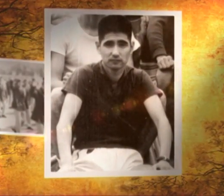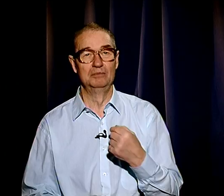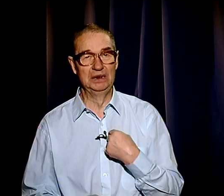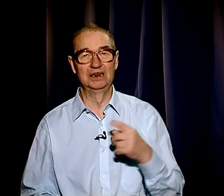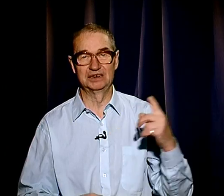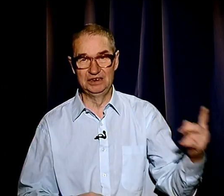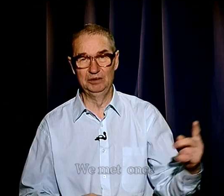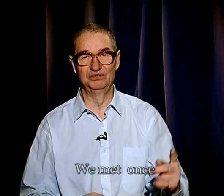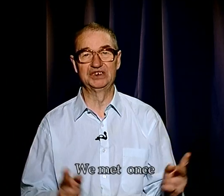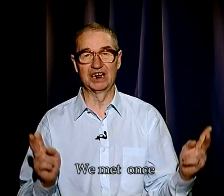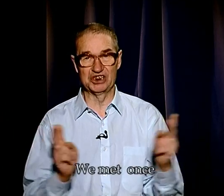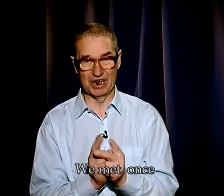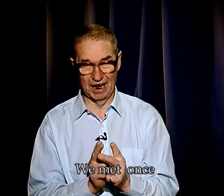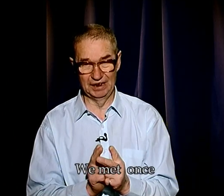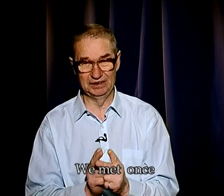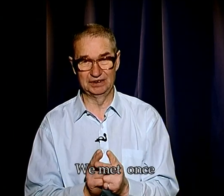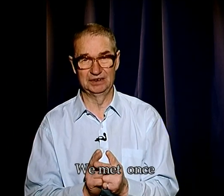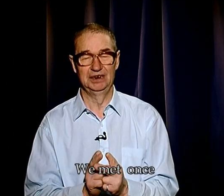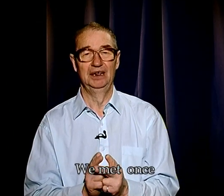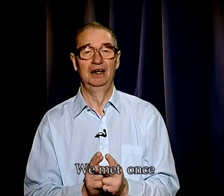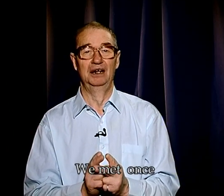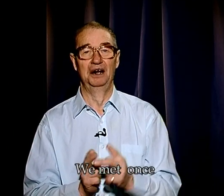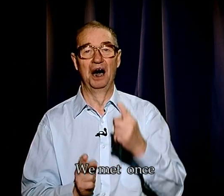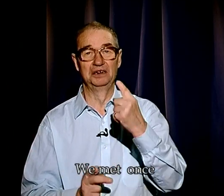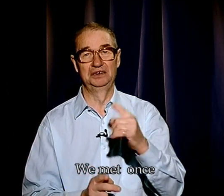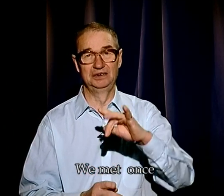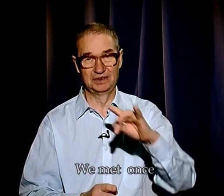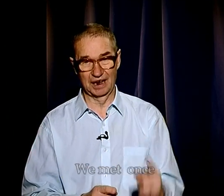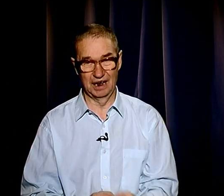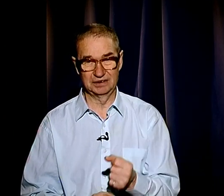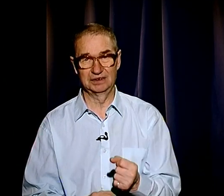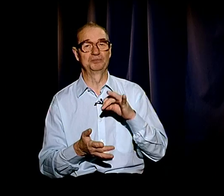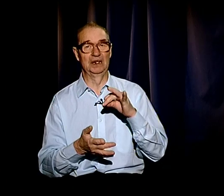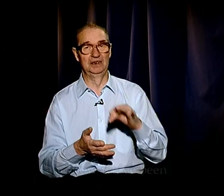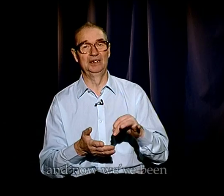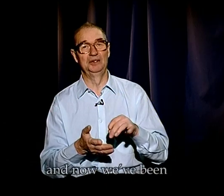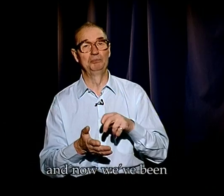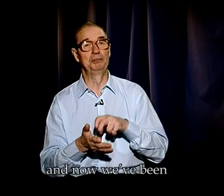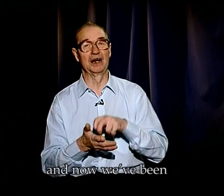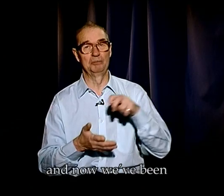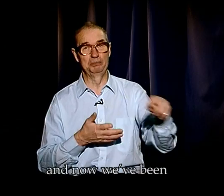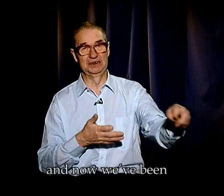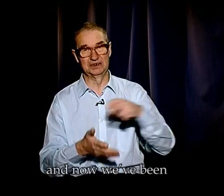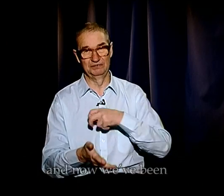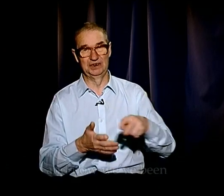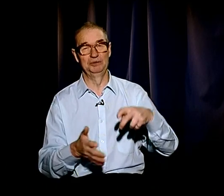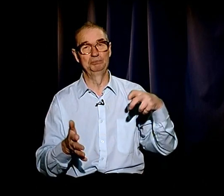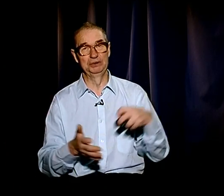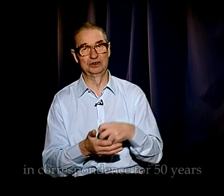Мы с ним встречались один раз и переписывали письмо